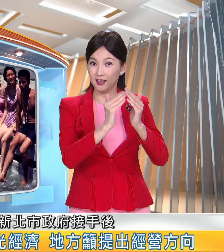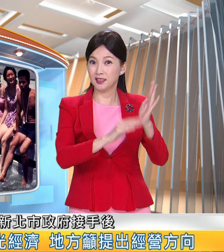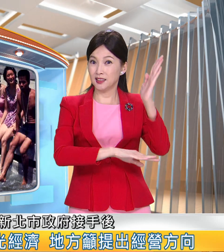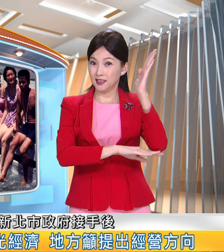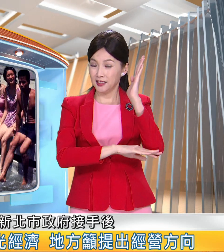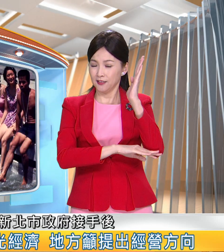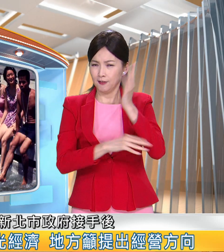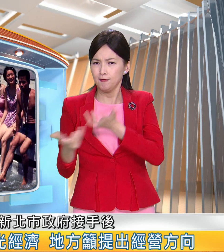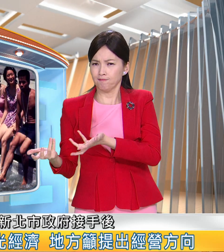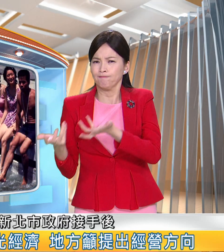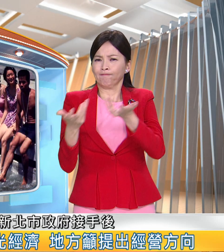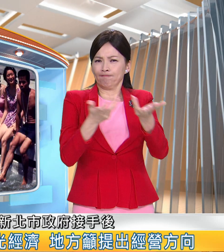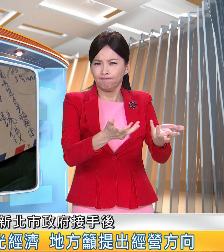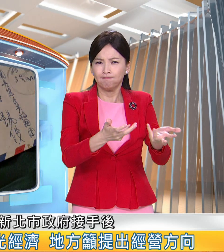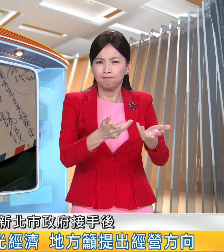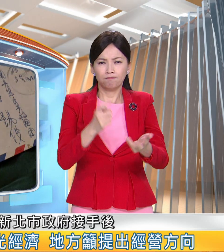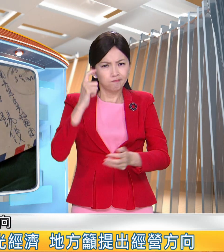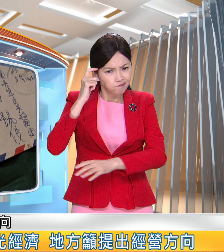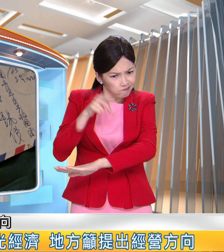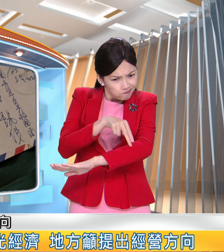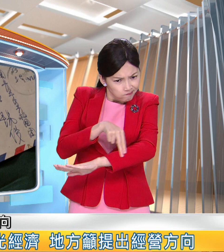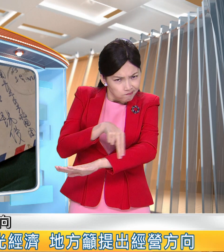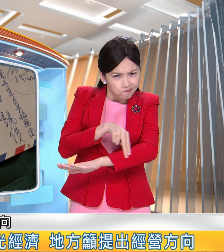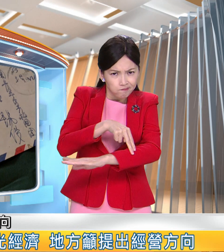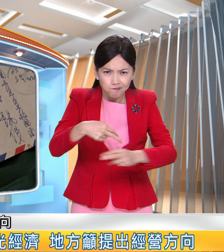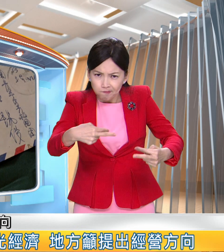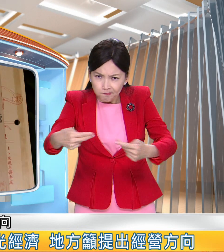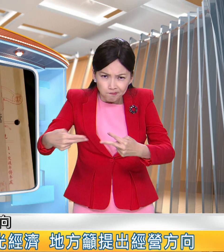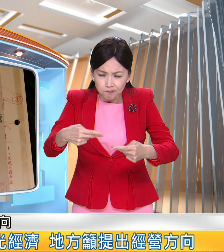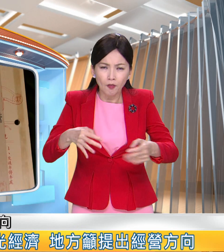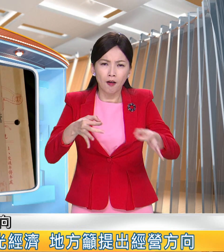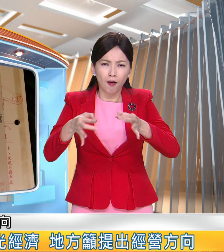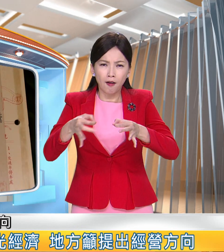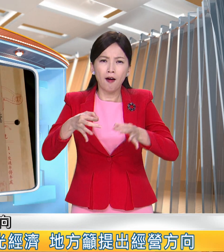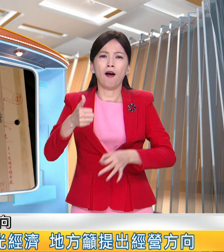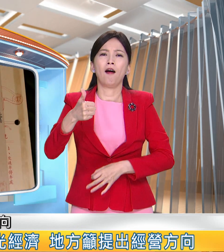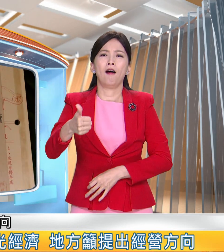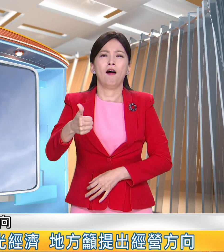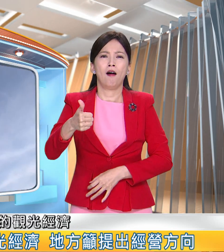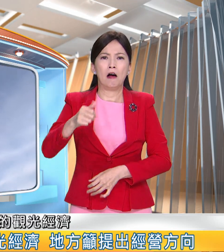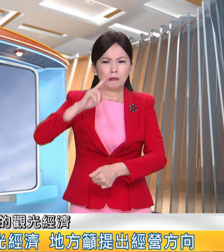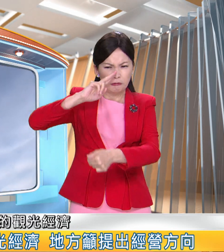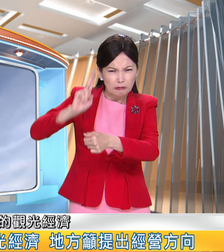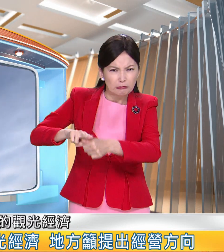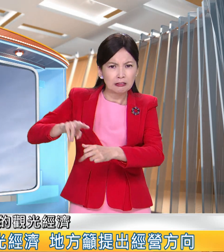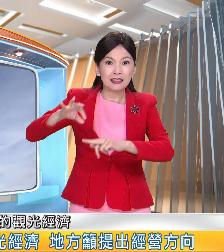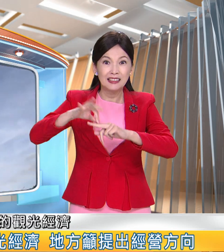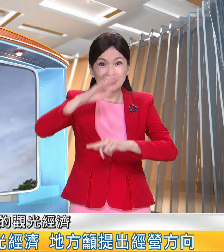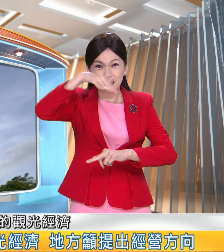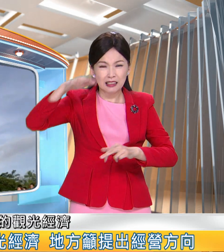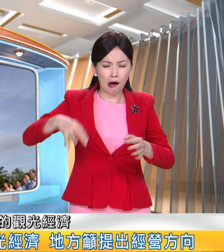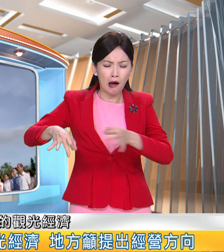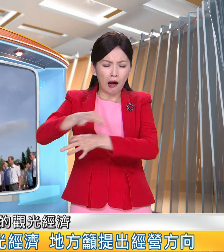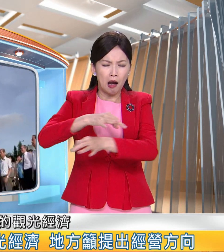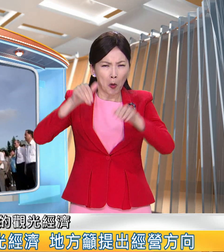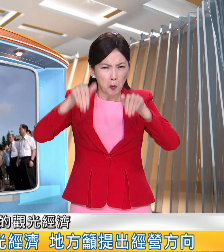政府接手之后，能够想出经营方向，以免冲击金山的观光经